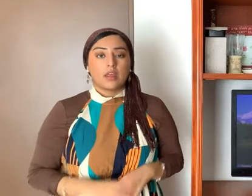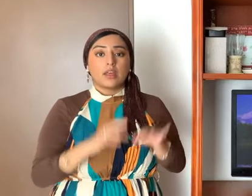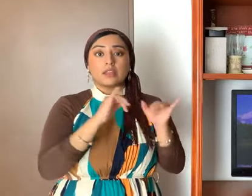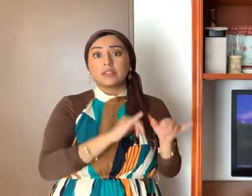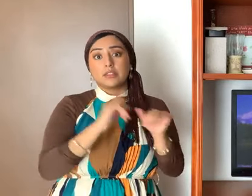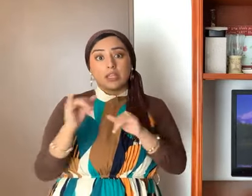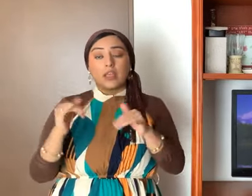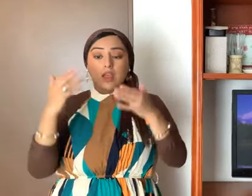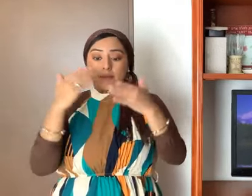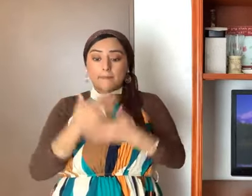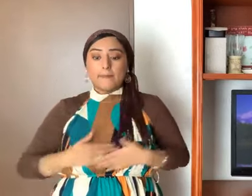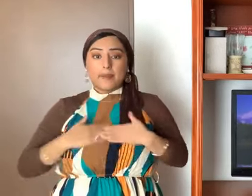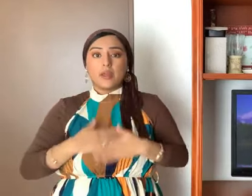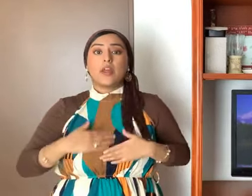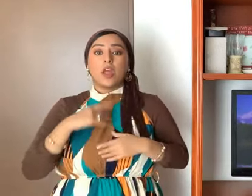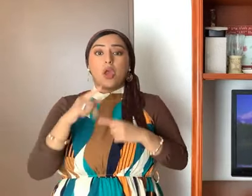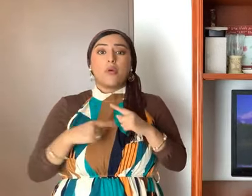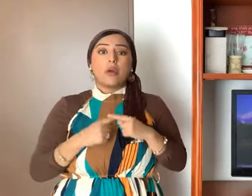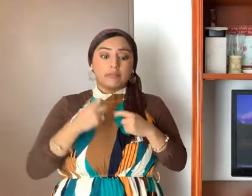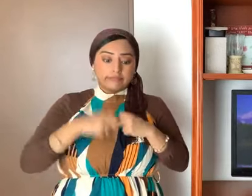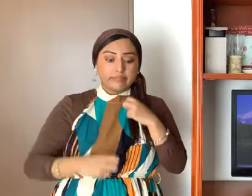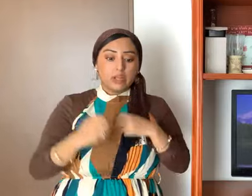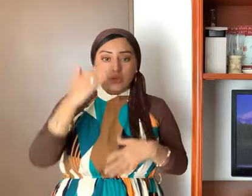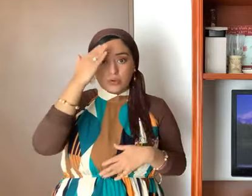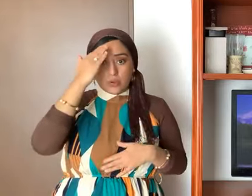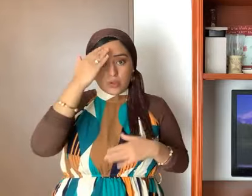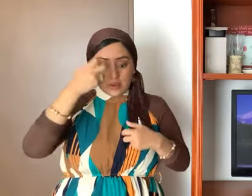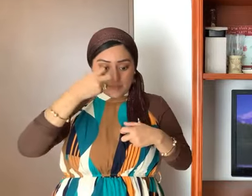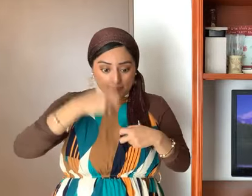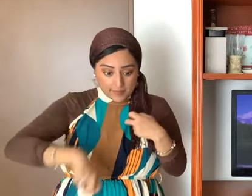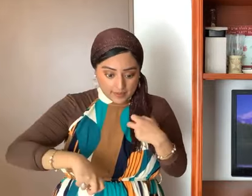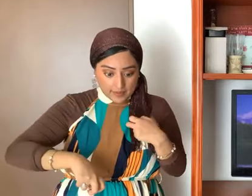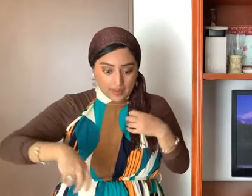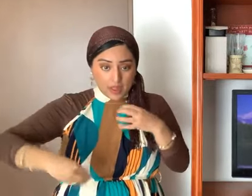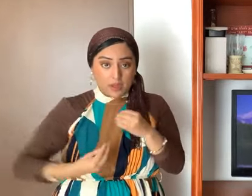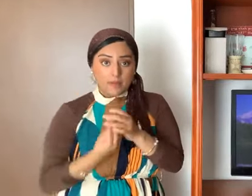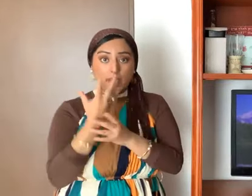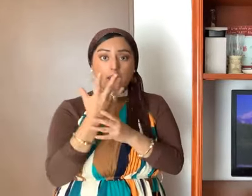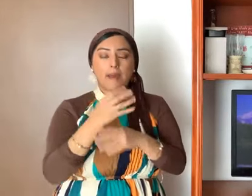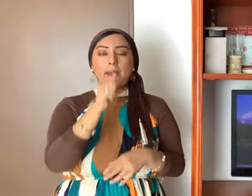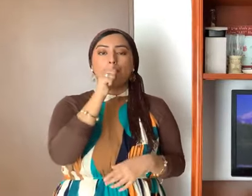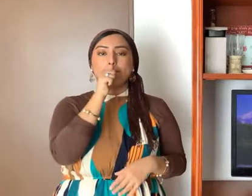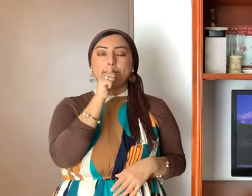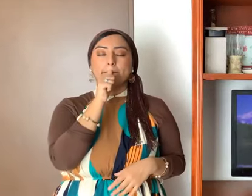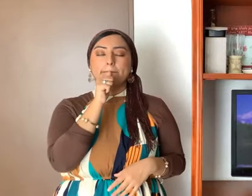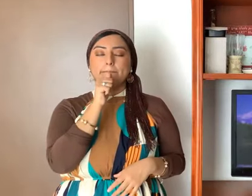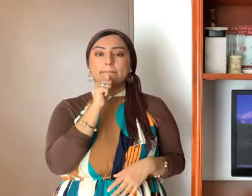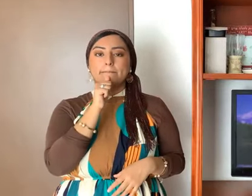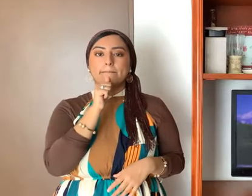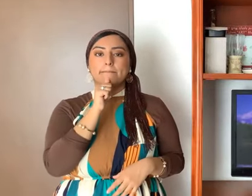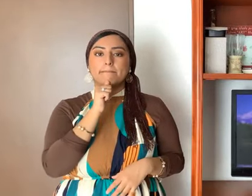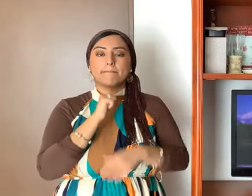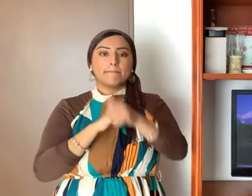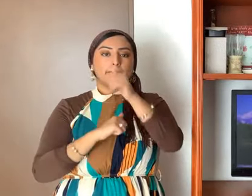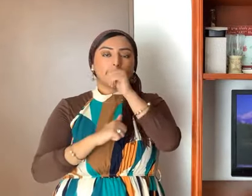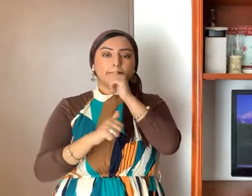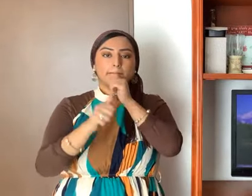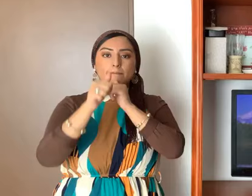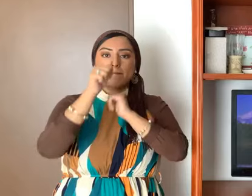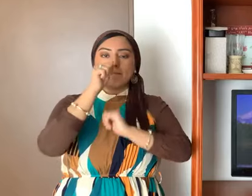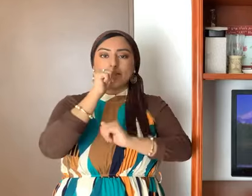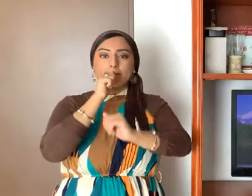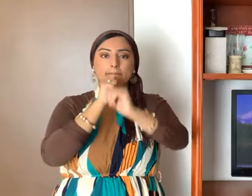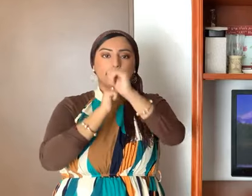también nos gloriamos en las tribulaciones, sabiendo que la tribulación produce paciencia. Paciencia.